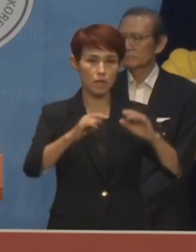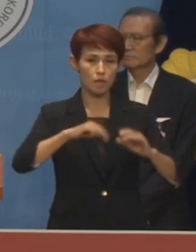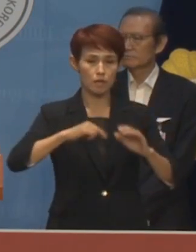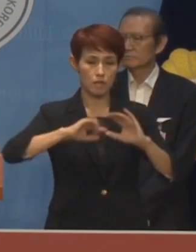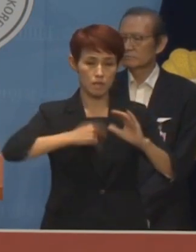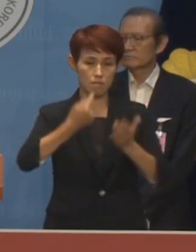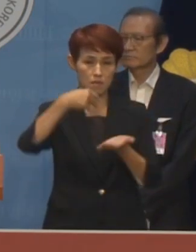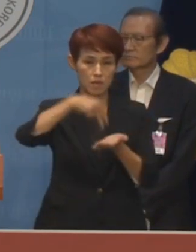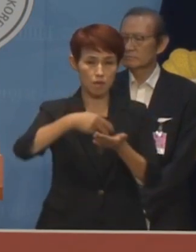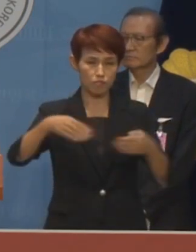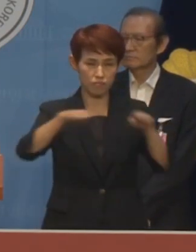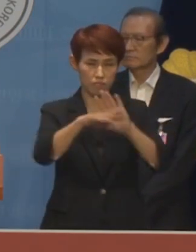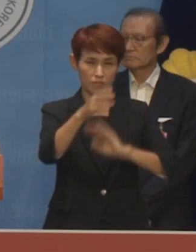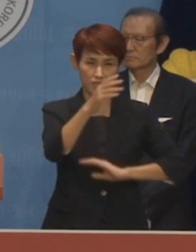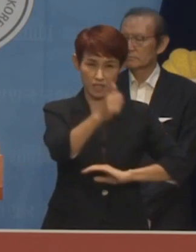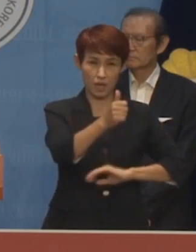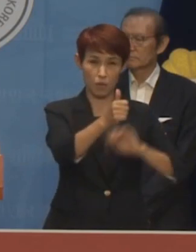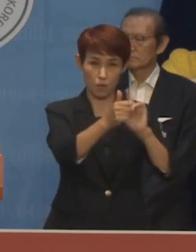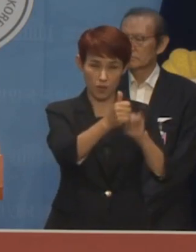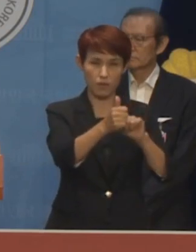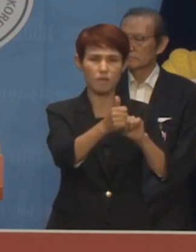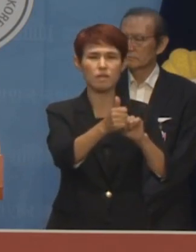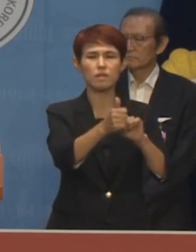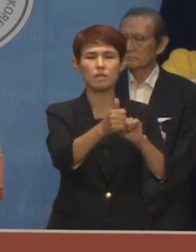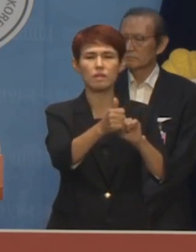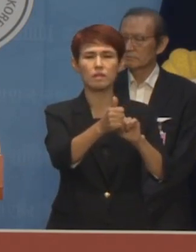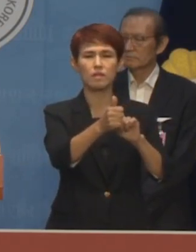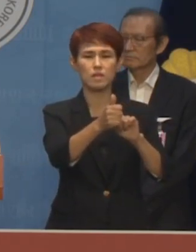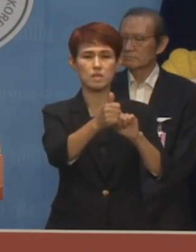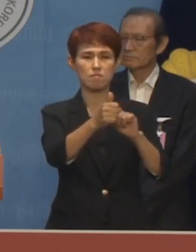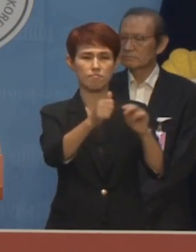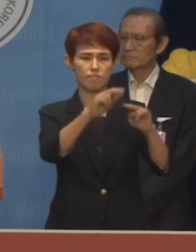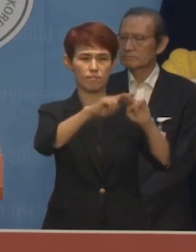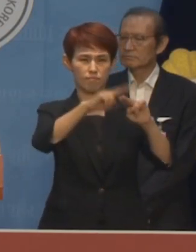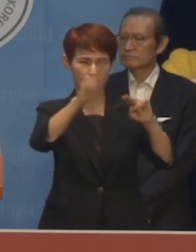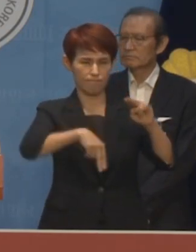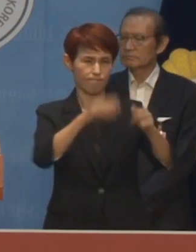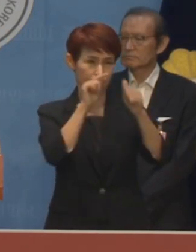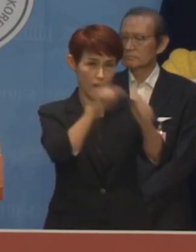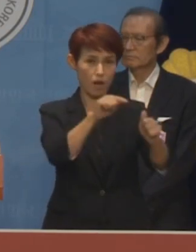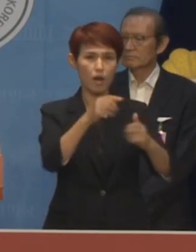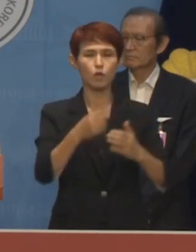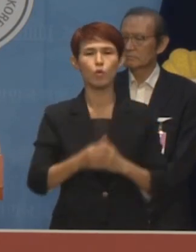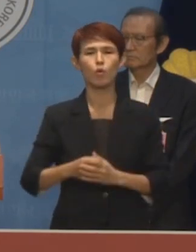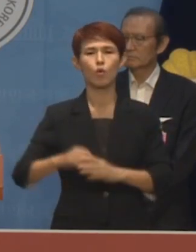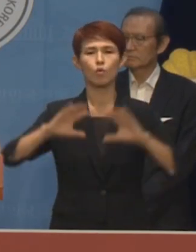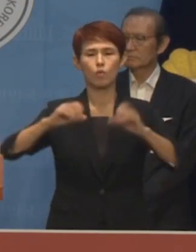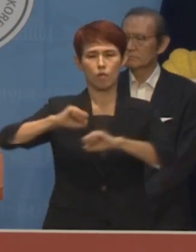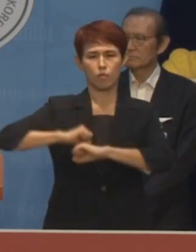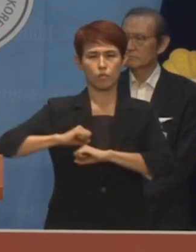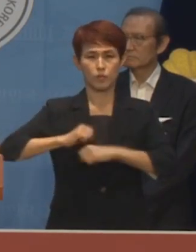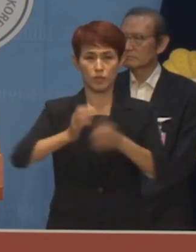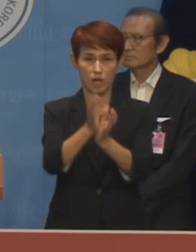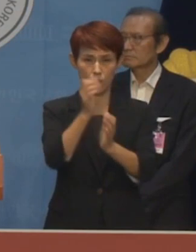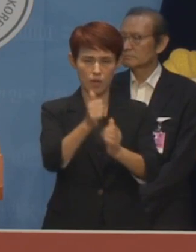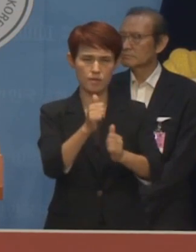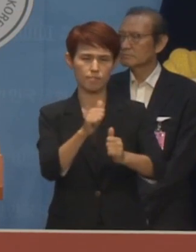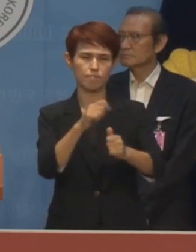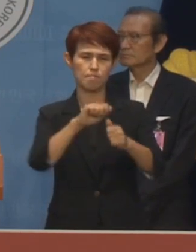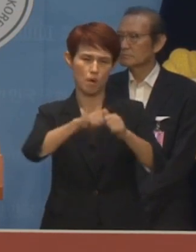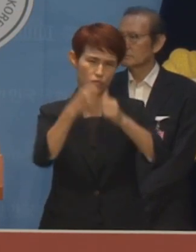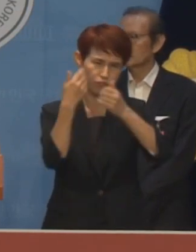장관을 엄중 문책 처벌하라. 우리의 한일 과거사를 진정한 과거와 사과와 행동을